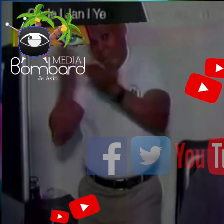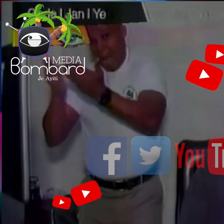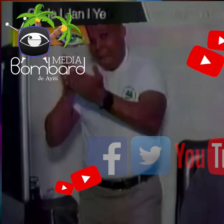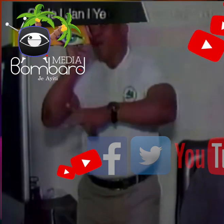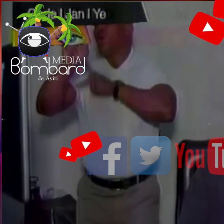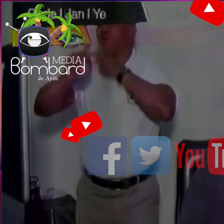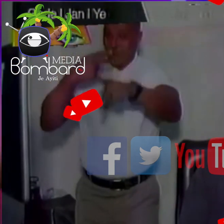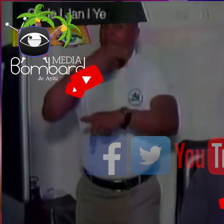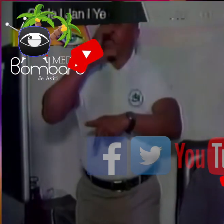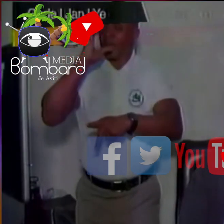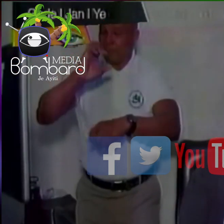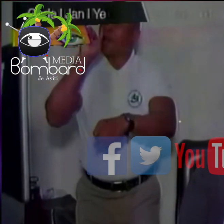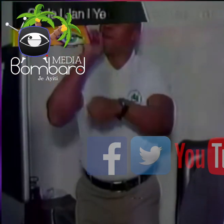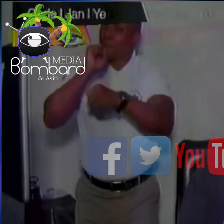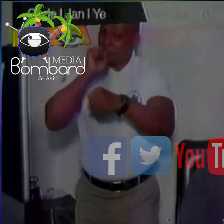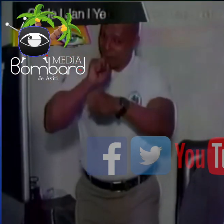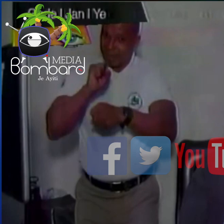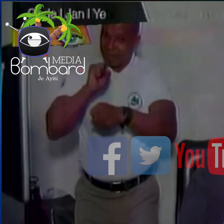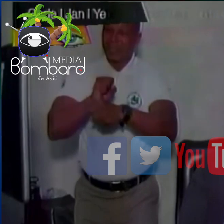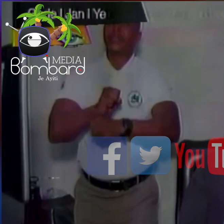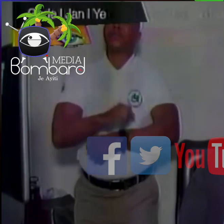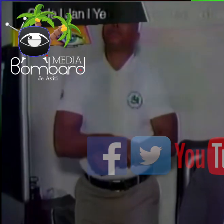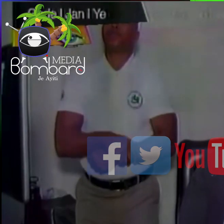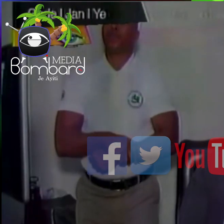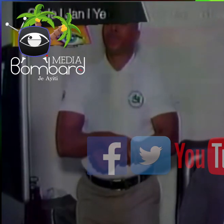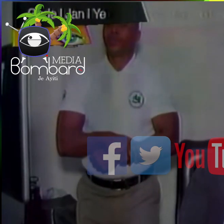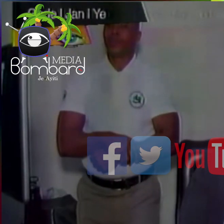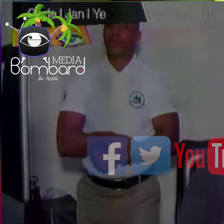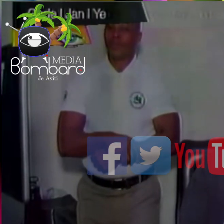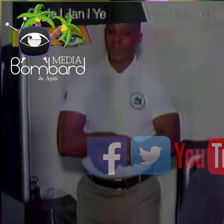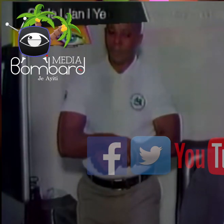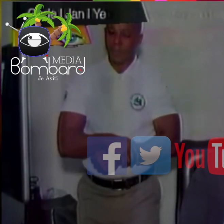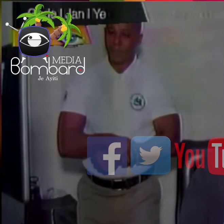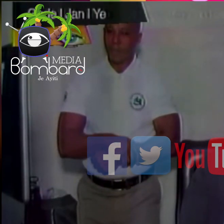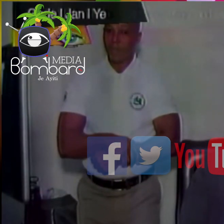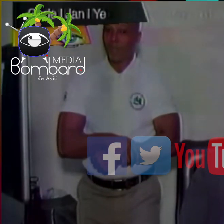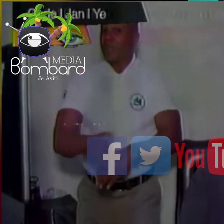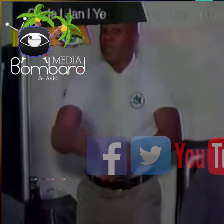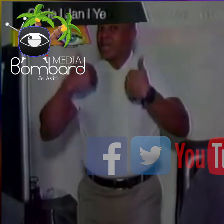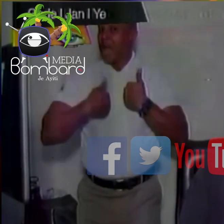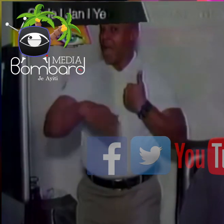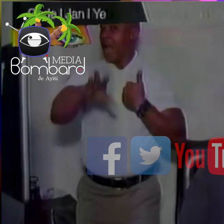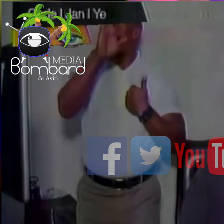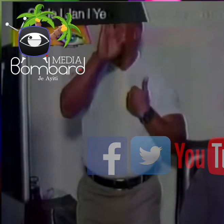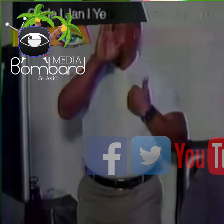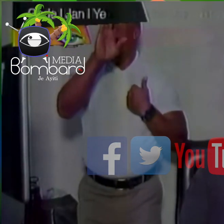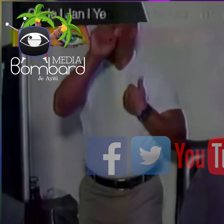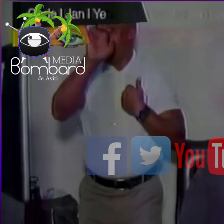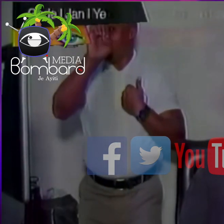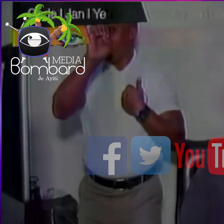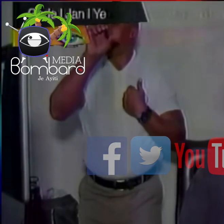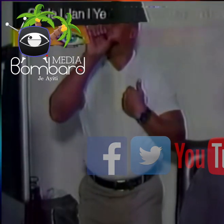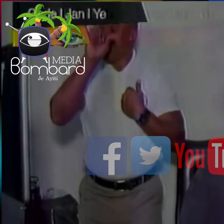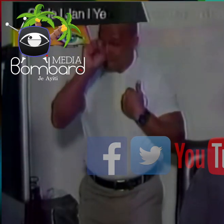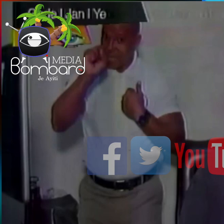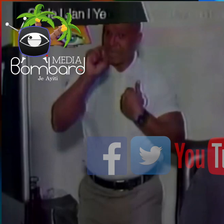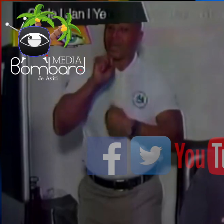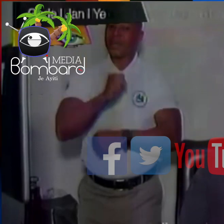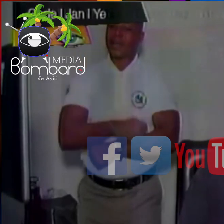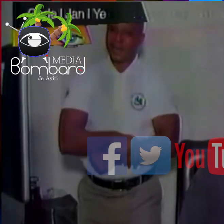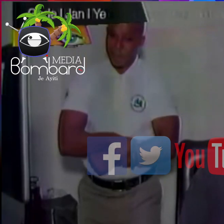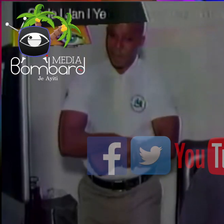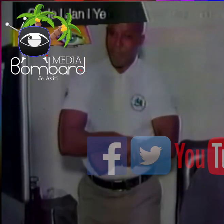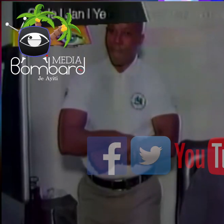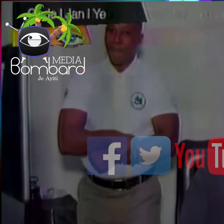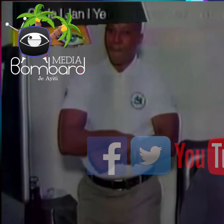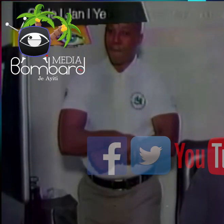avez souhaité jouer. Et en plus, il y a FAES qui est activé actuellement, jeudi, depuis